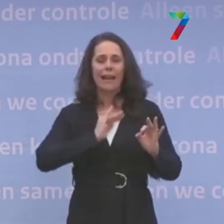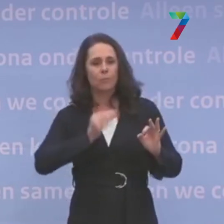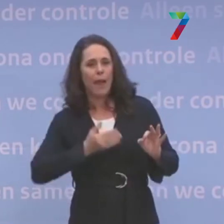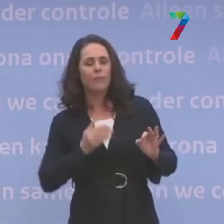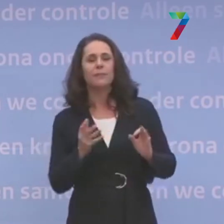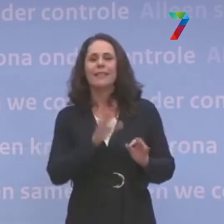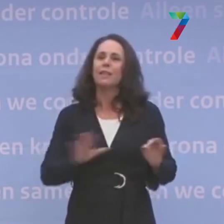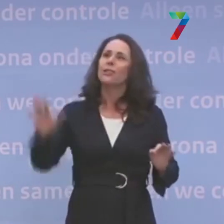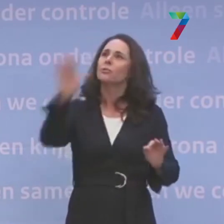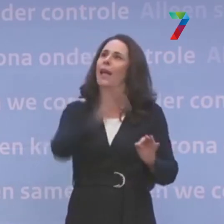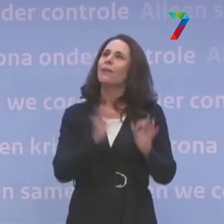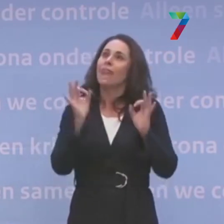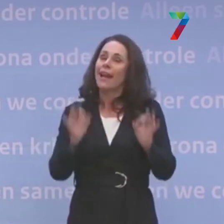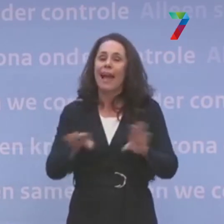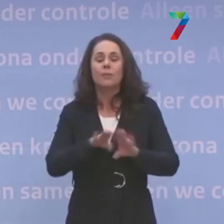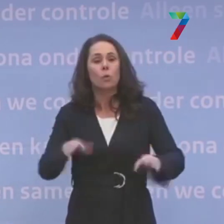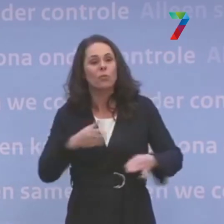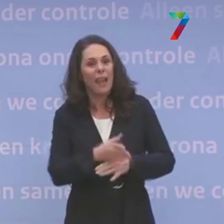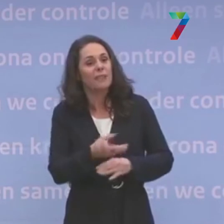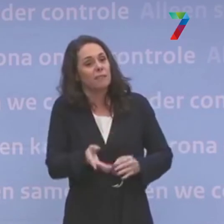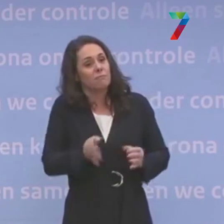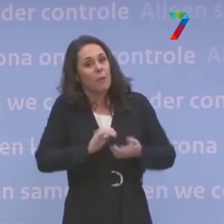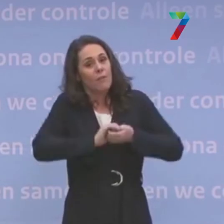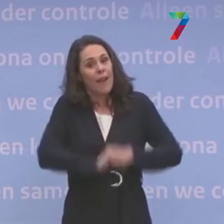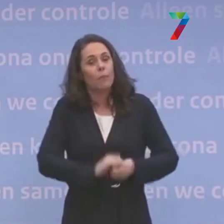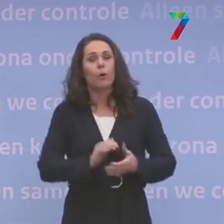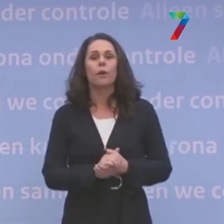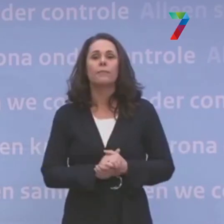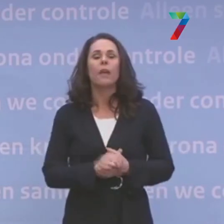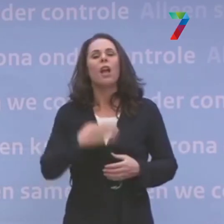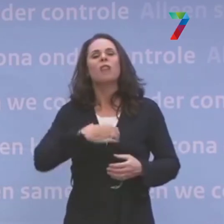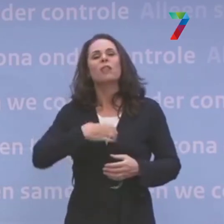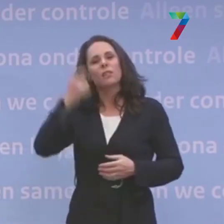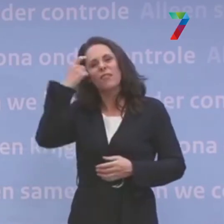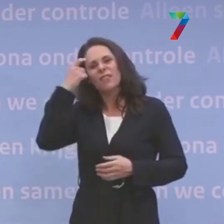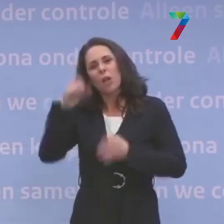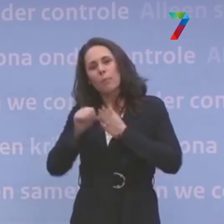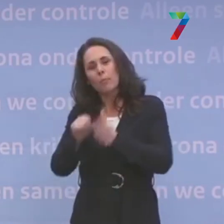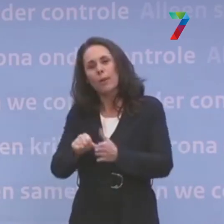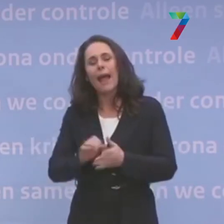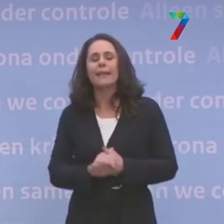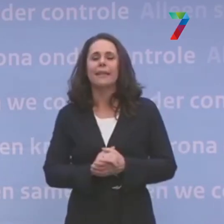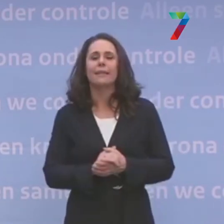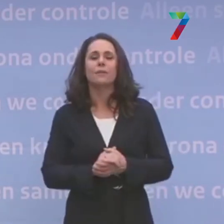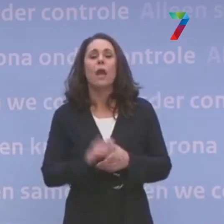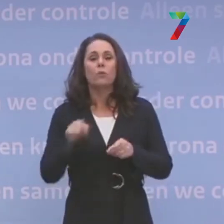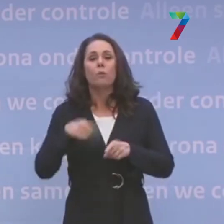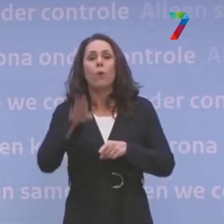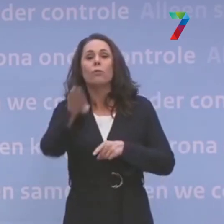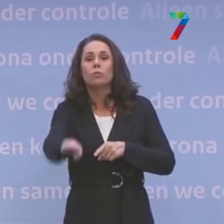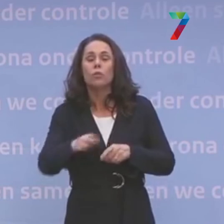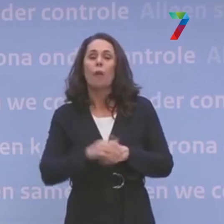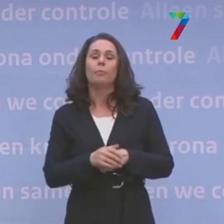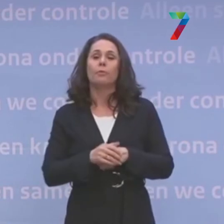de nationale veiligheid en de grondrechten. De gedragswetenschappelijke begeleiding, dus er wordt nu een volgende stap gezet. Dus deze stap was nodig. Dit heeft